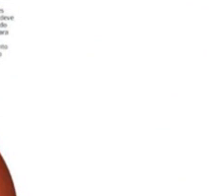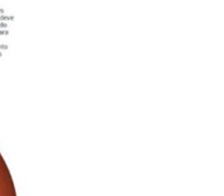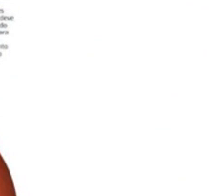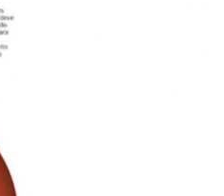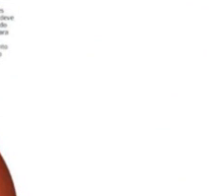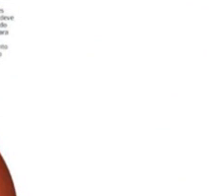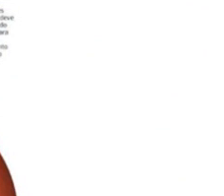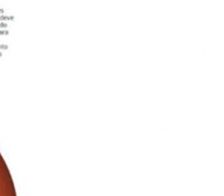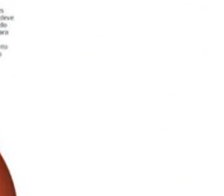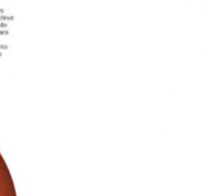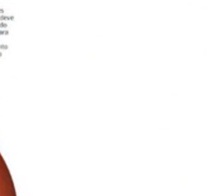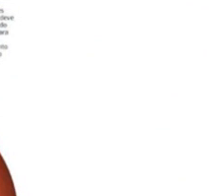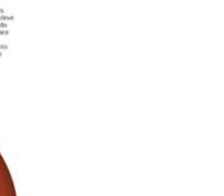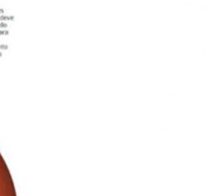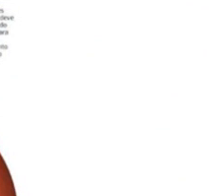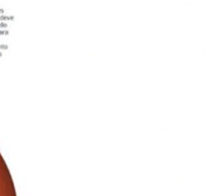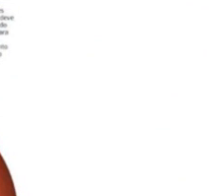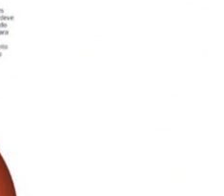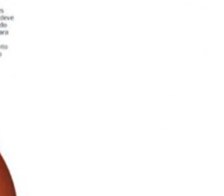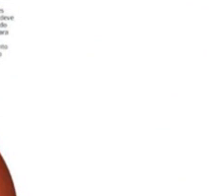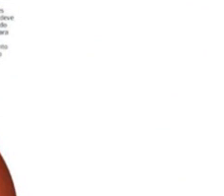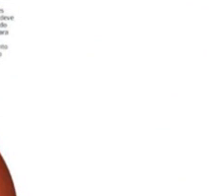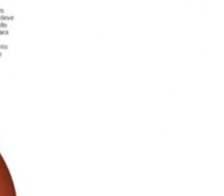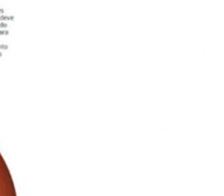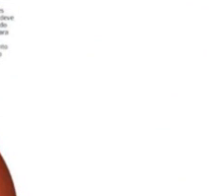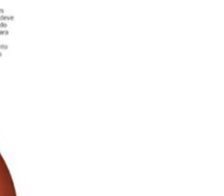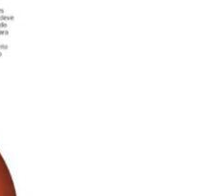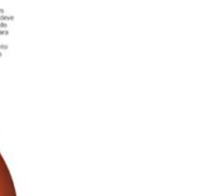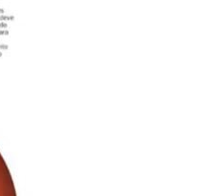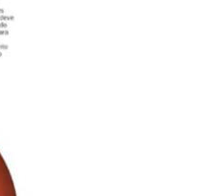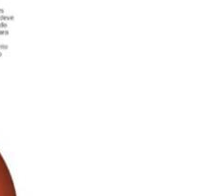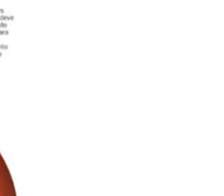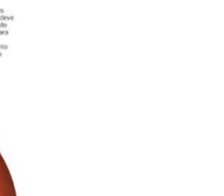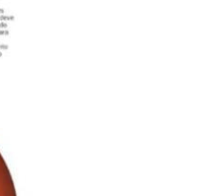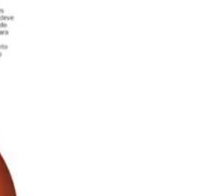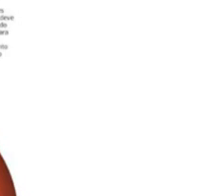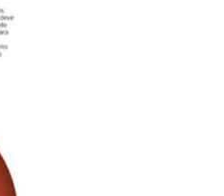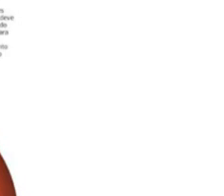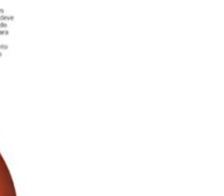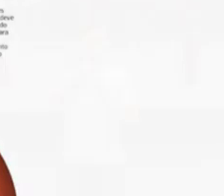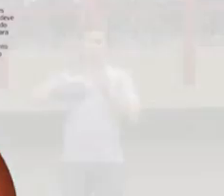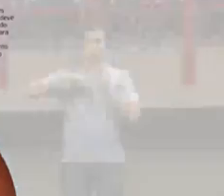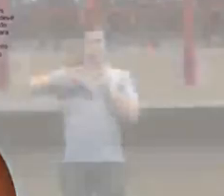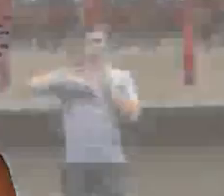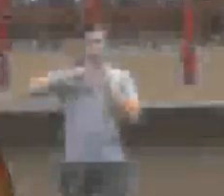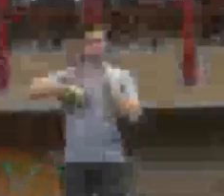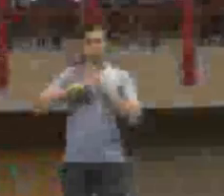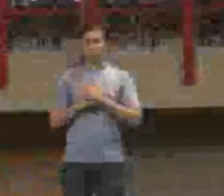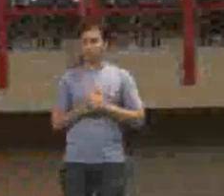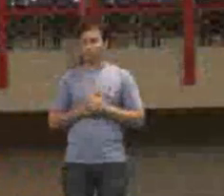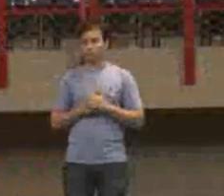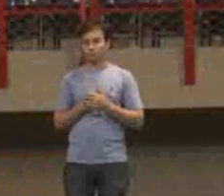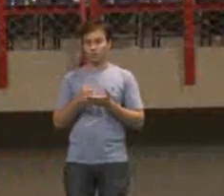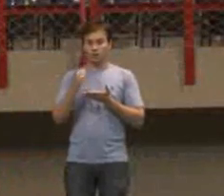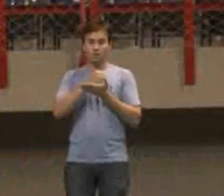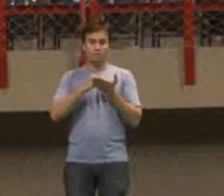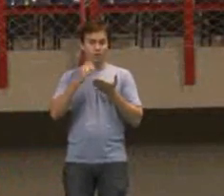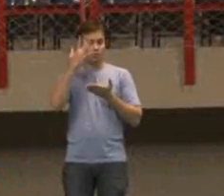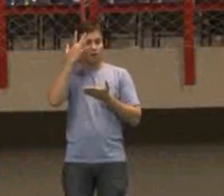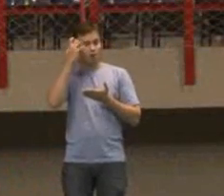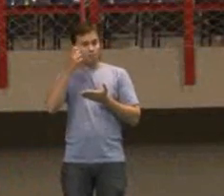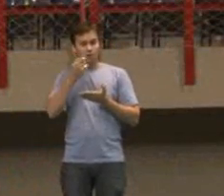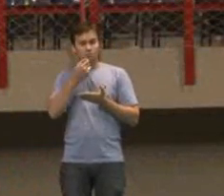precisa tentar ler o que está escrito. Eu vou ler para vocês aqui, para que vocês possam saber o que está escrito. A pílula do dia